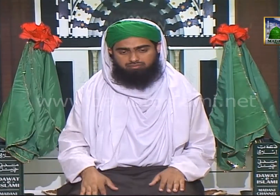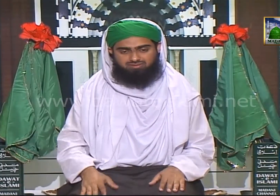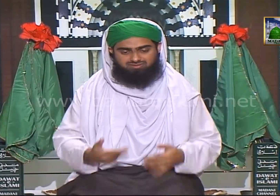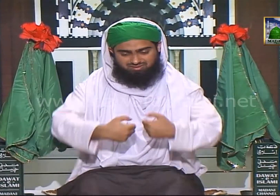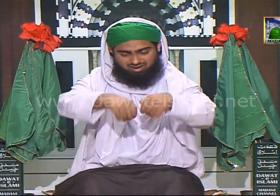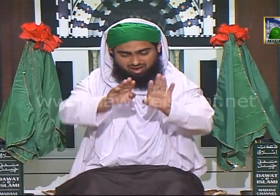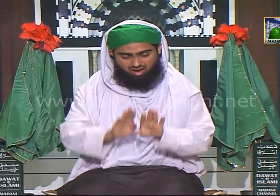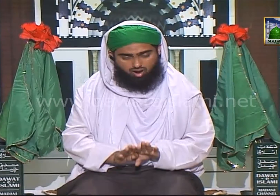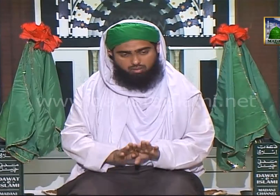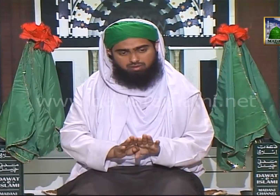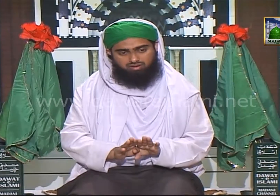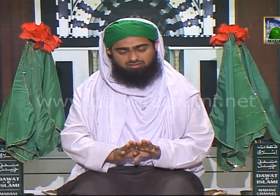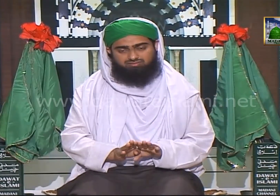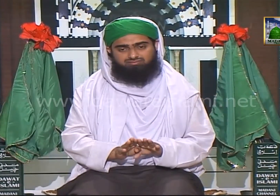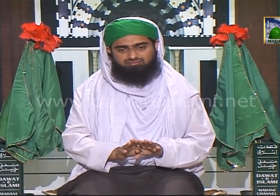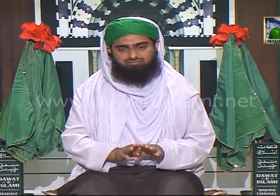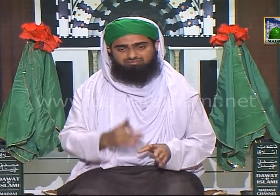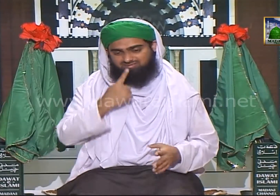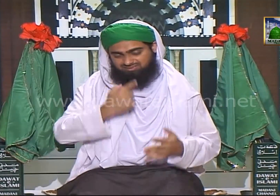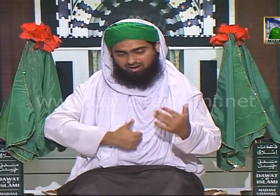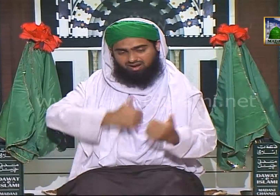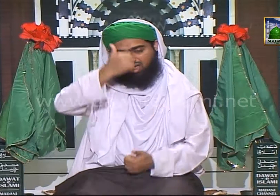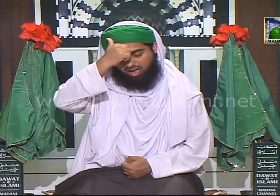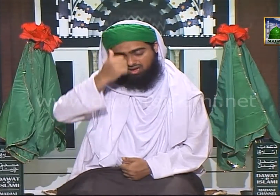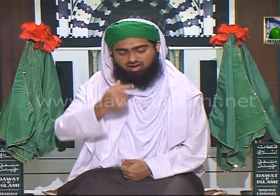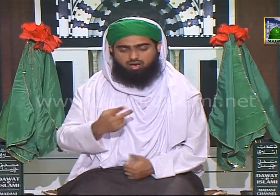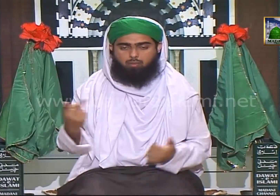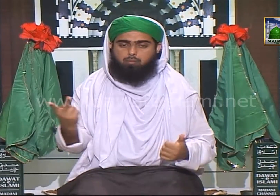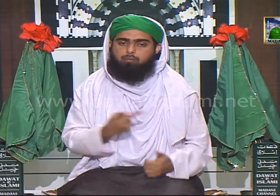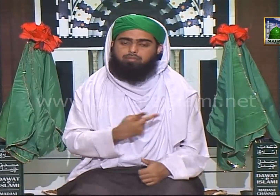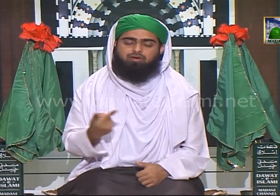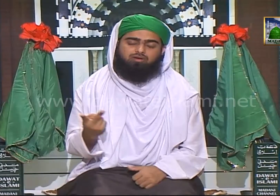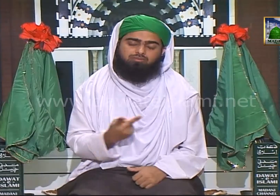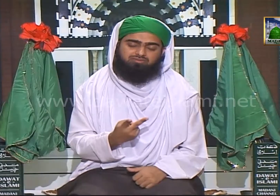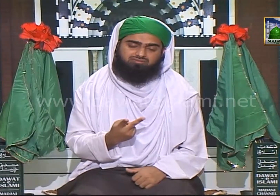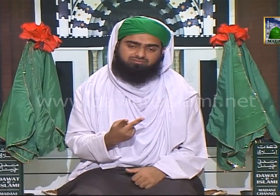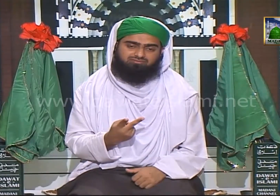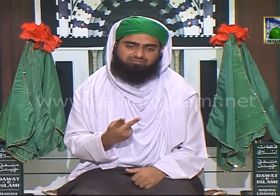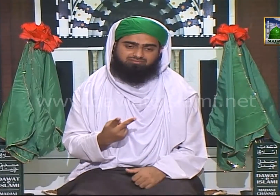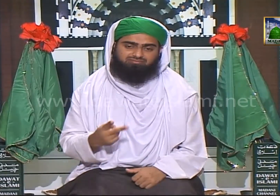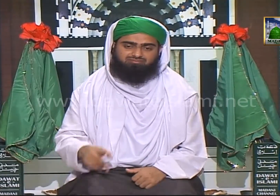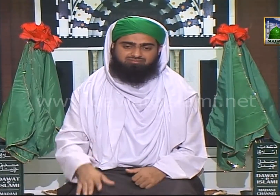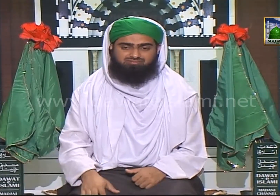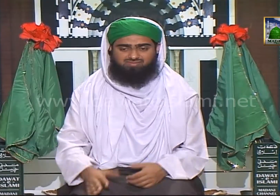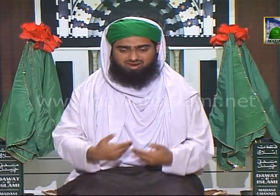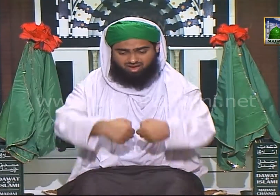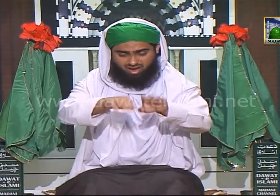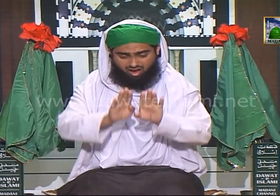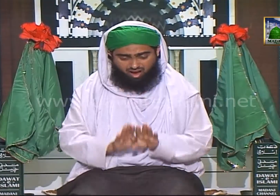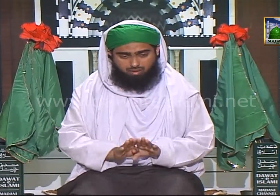کفن یا کیتی 4000 کا کفن نہیں دے گا، وہی پورے لٹھے کا کفن ملے۔ اس کے لیے قبر میں اندر کوئی ایئر کنڈیشنر نہیں